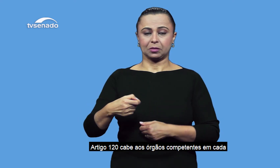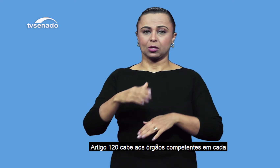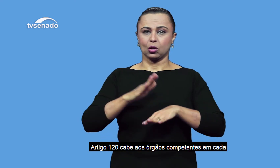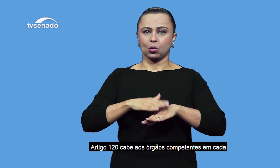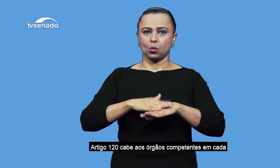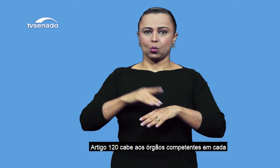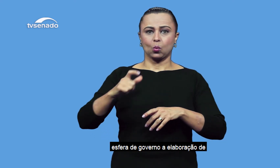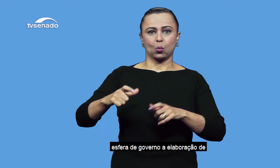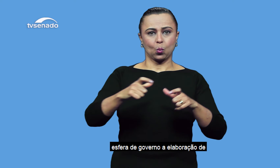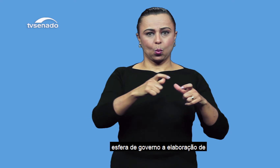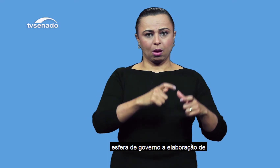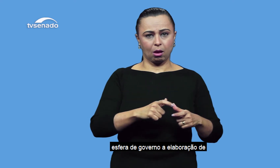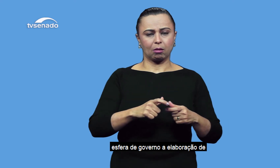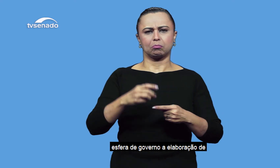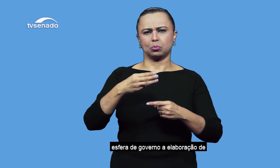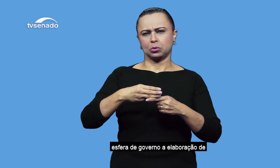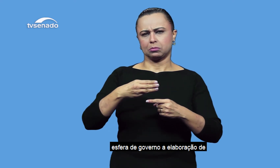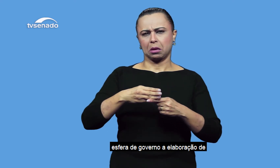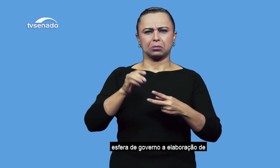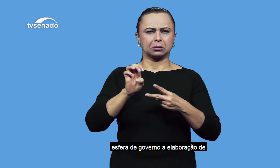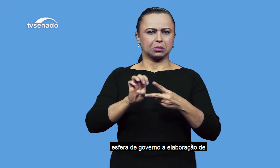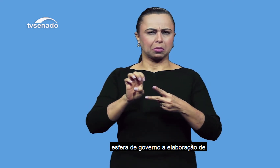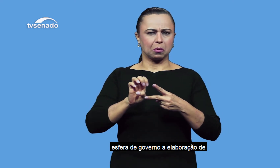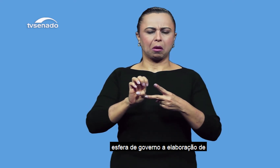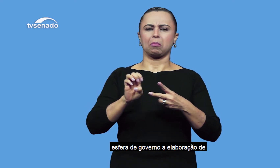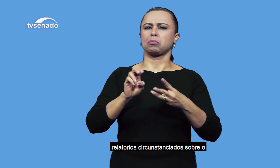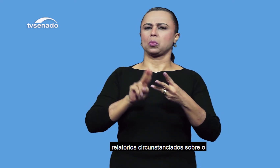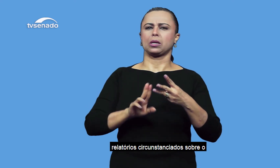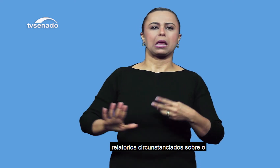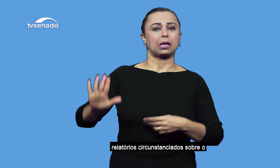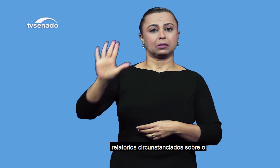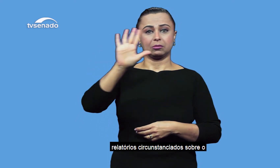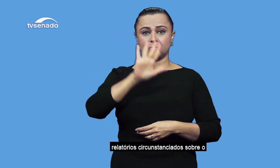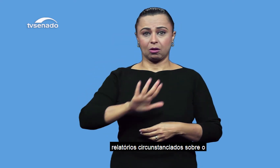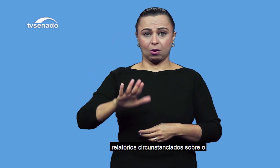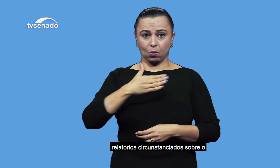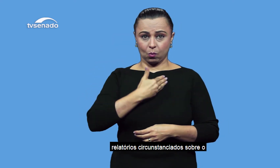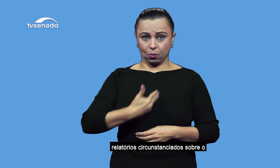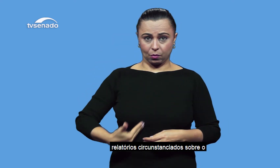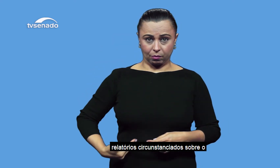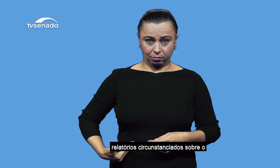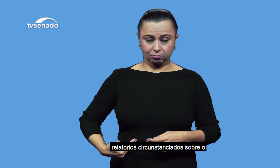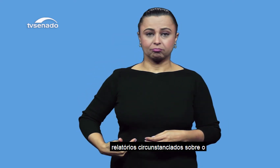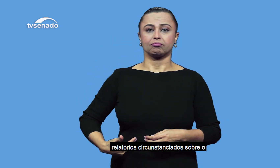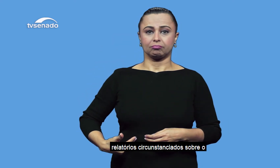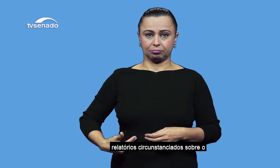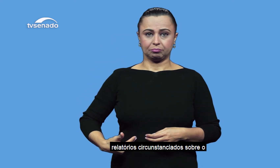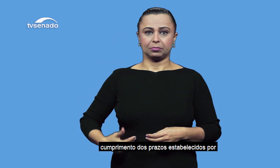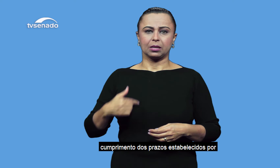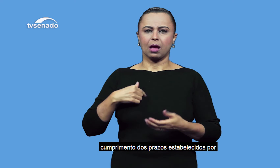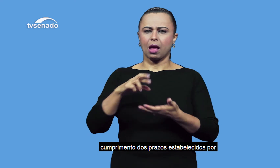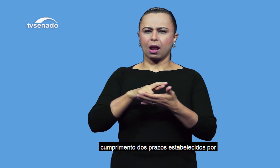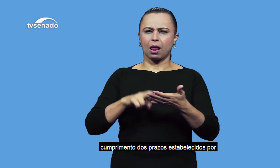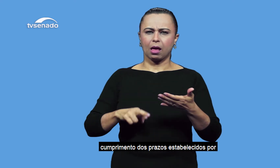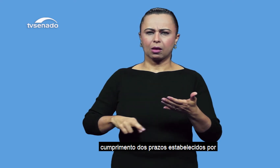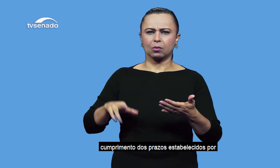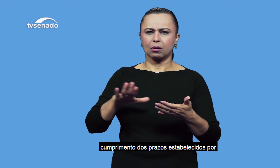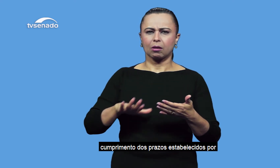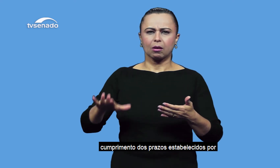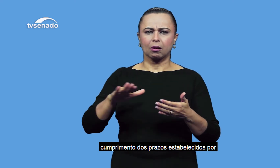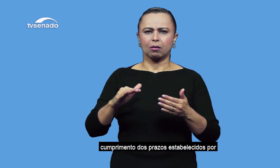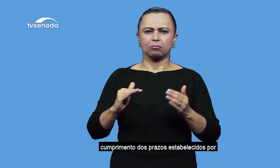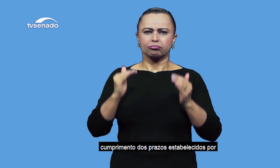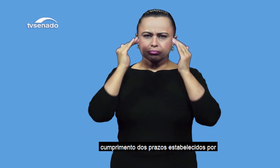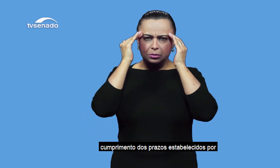em cada esfera de governo a elaboração de relatórios circunstanciados sobre o cumprimento dos prazos